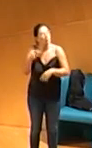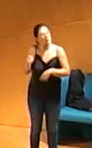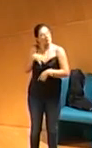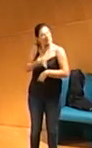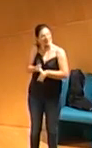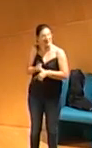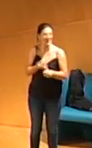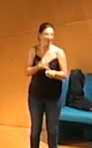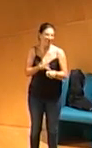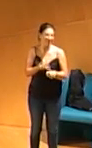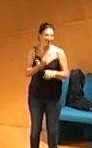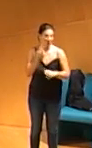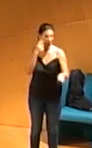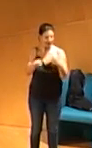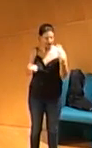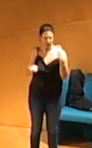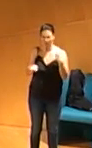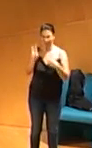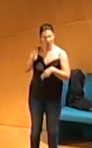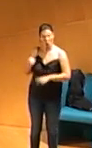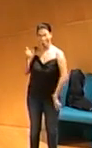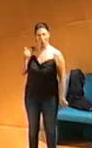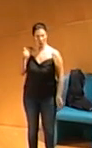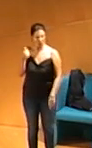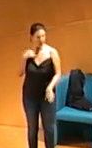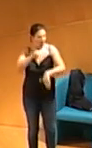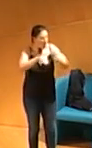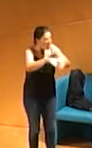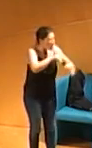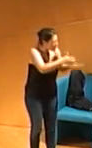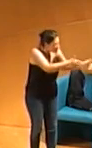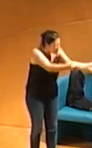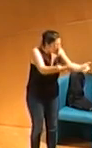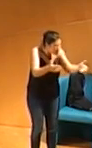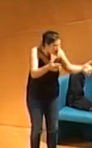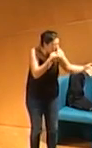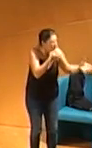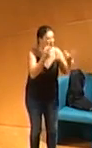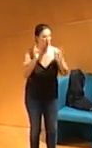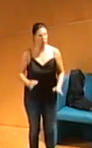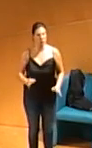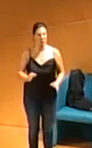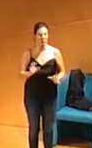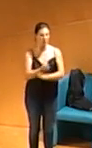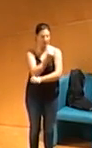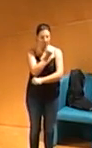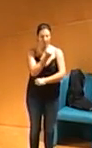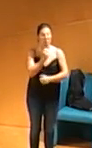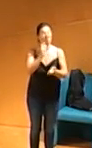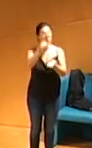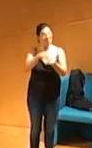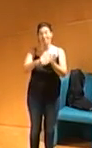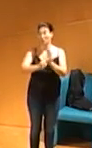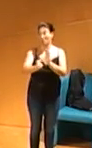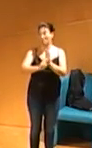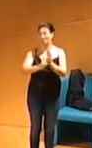chercher. En fait, à Grenoble, j'ai une association de parents qui s'appelle Parents Ensemble. qui est une association qu'on a fondée